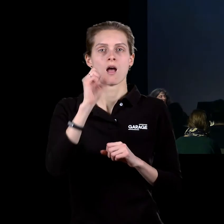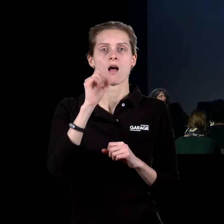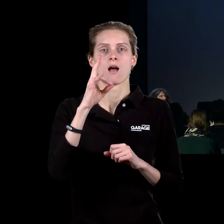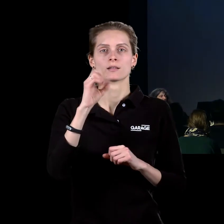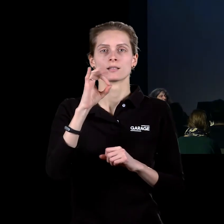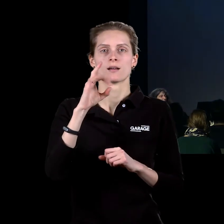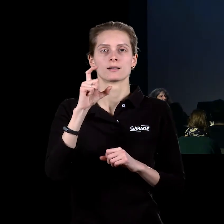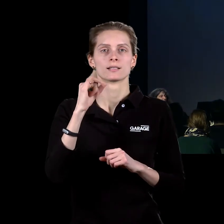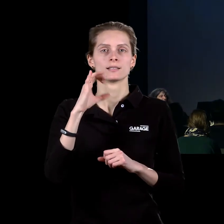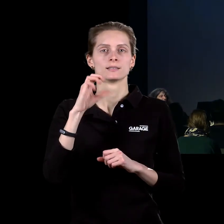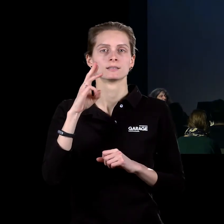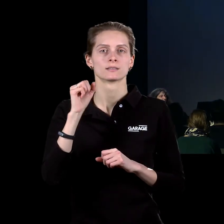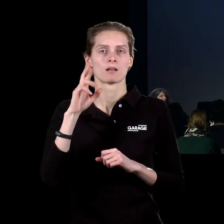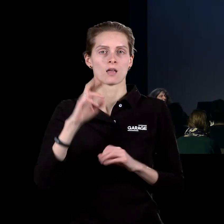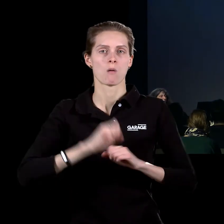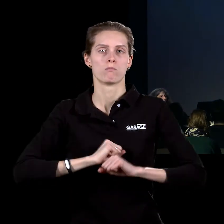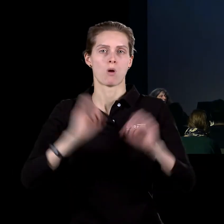еще.